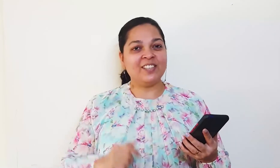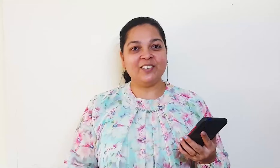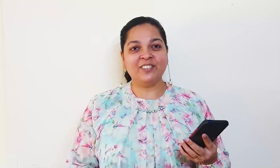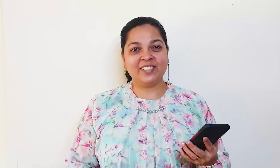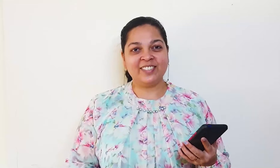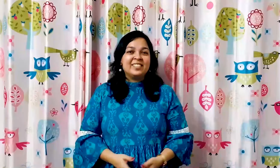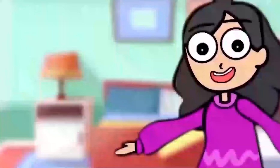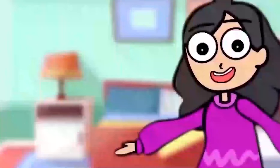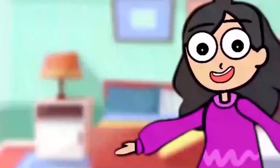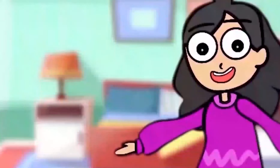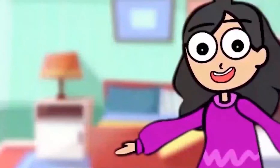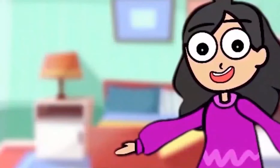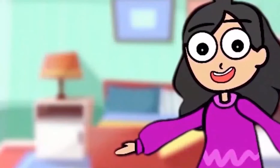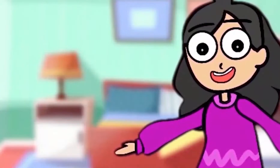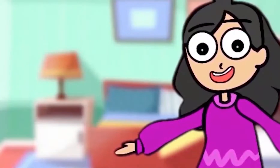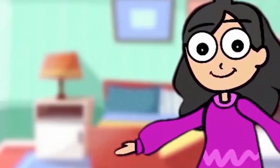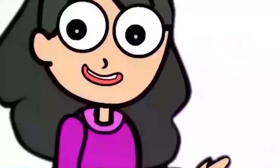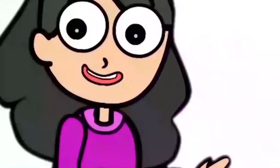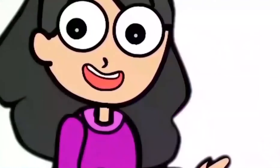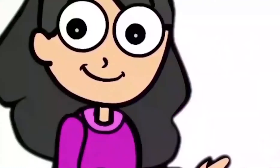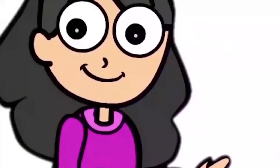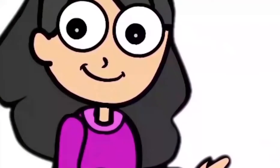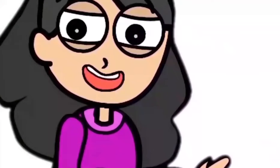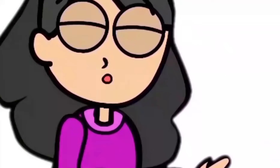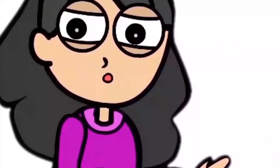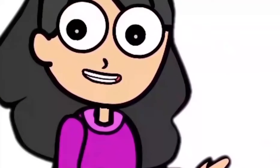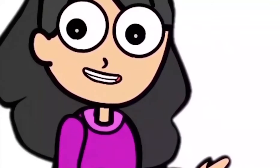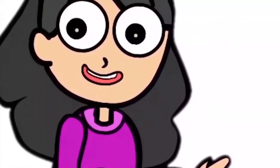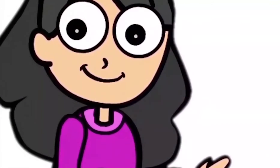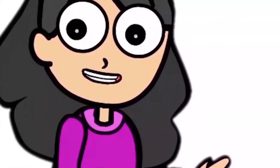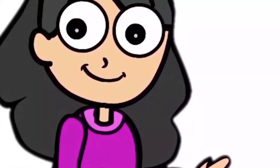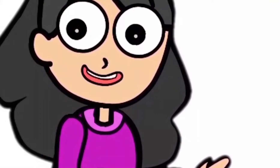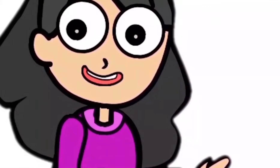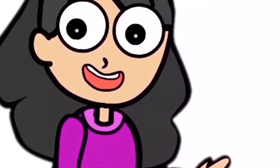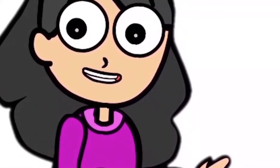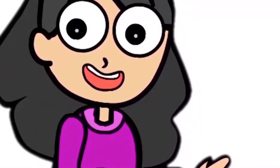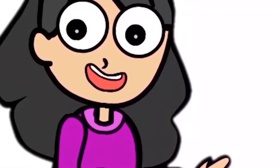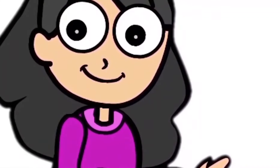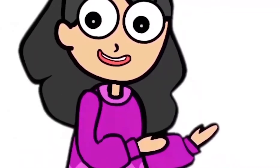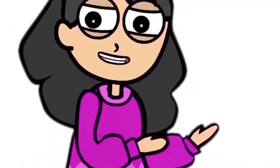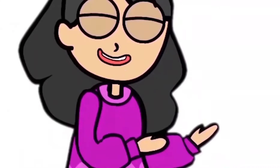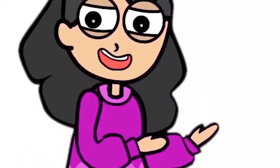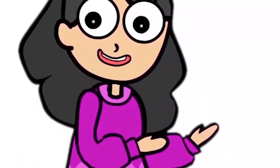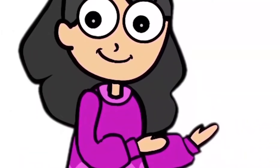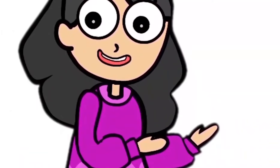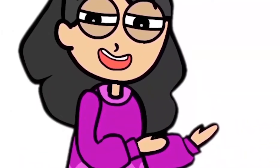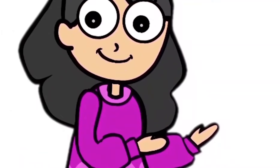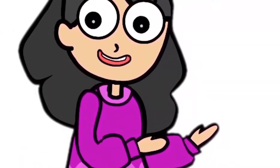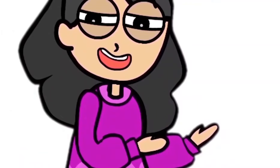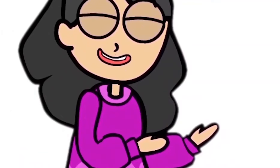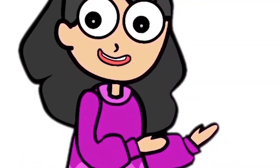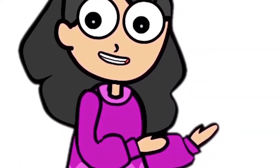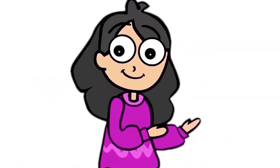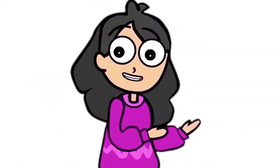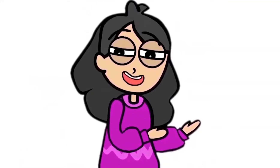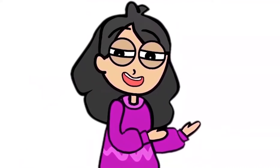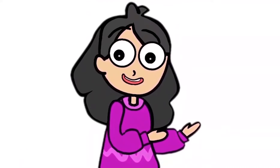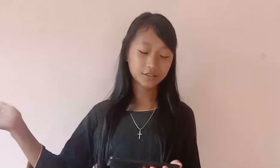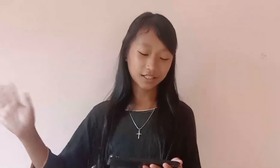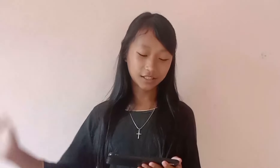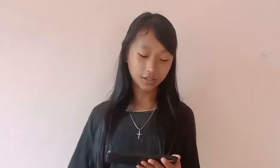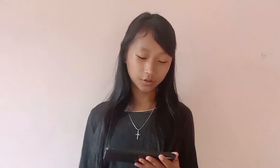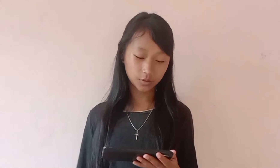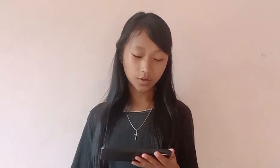यु वाओ हामीले धेरै कुरा सिक्यौं र यो समय हो स्वीकारको